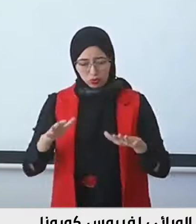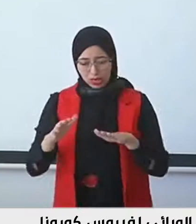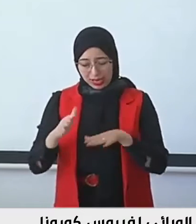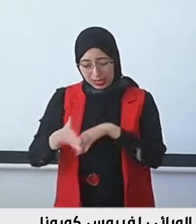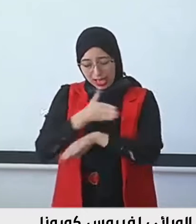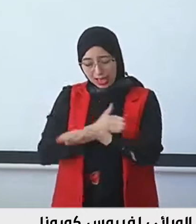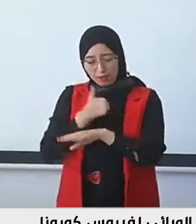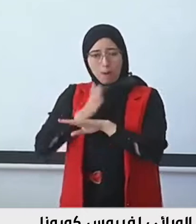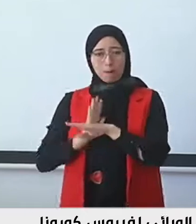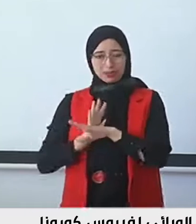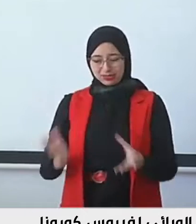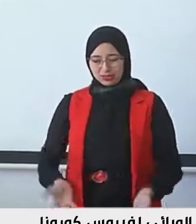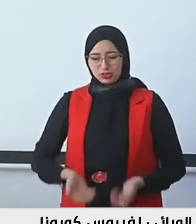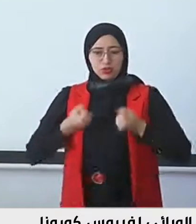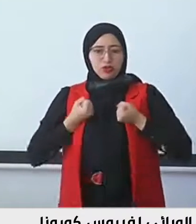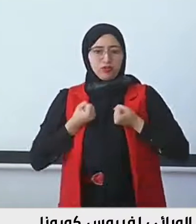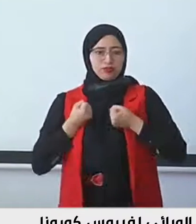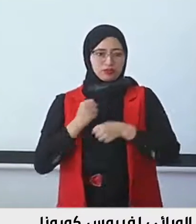مرحلة